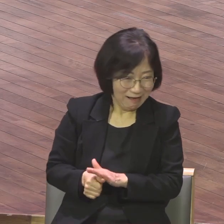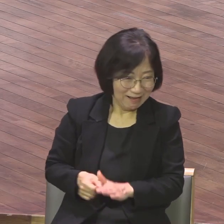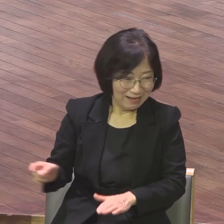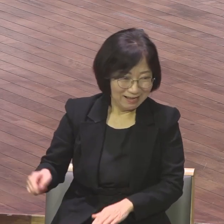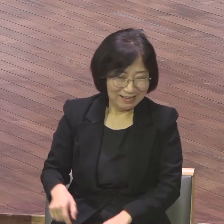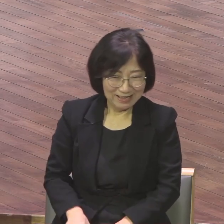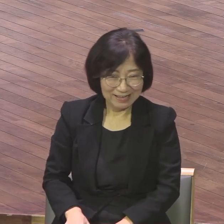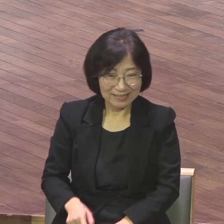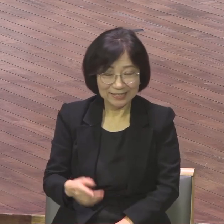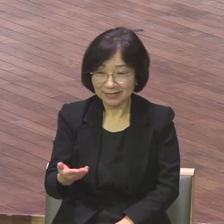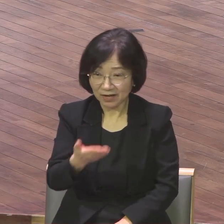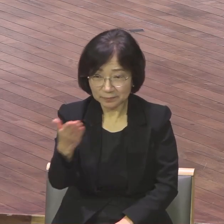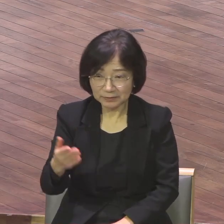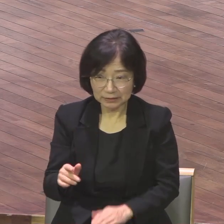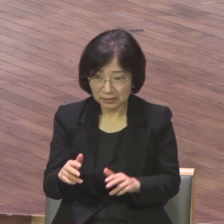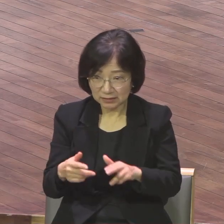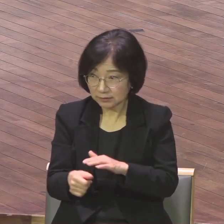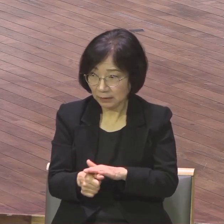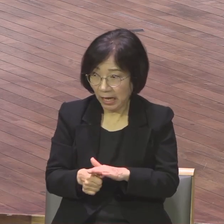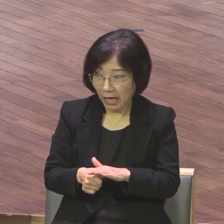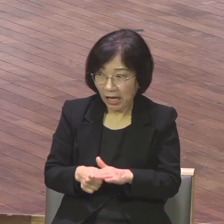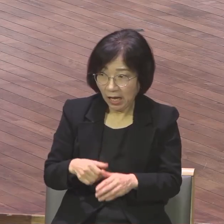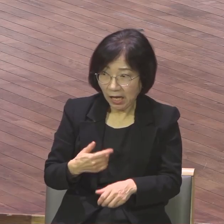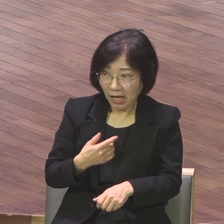여기도 못하면 집에서도 못해.